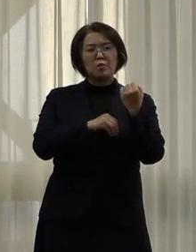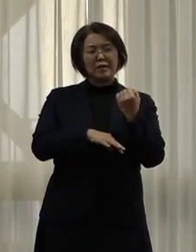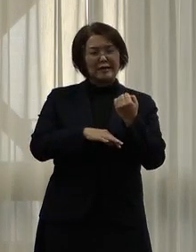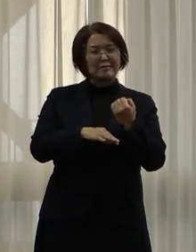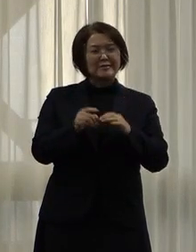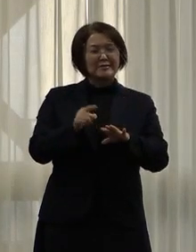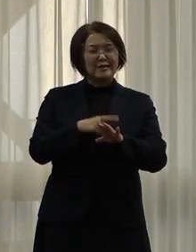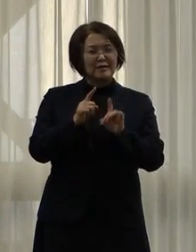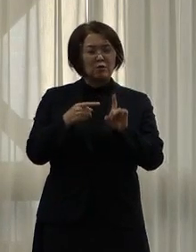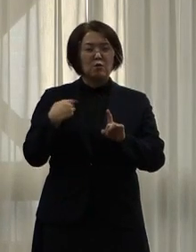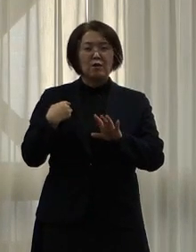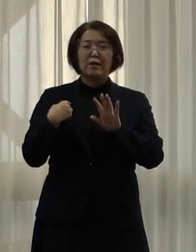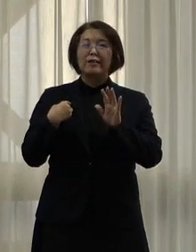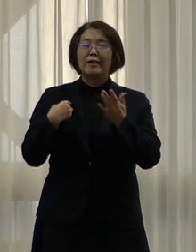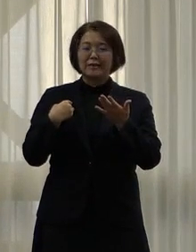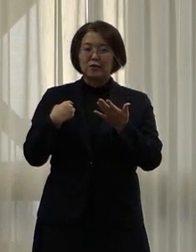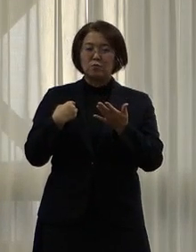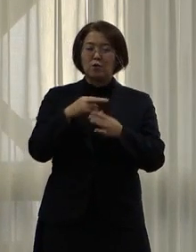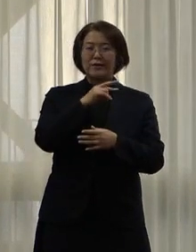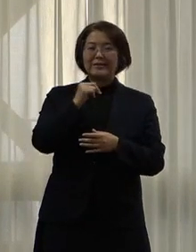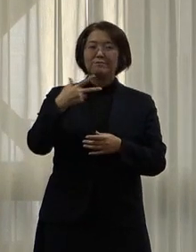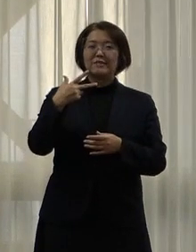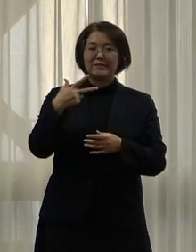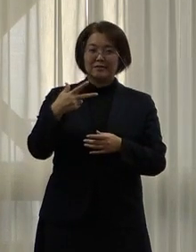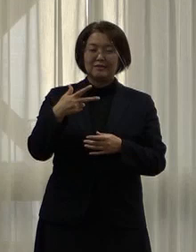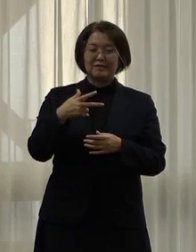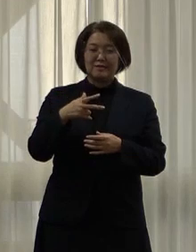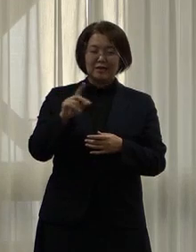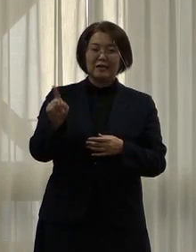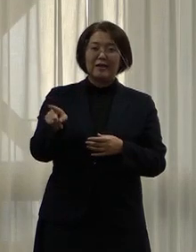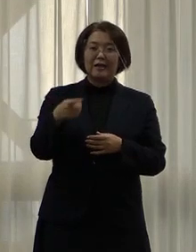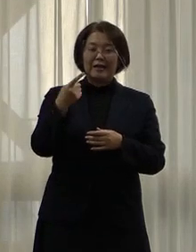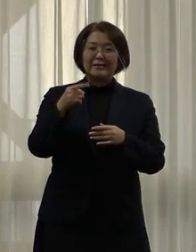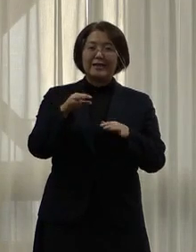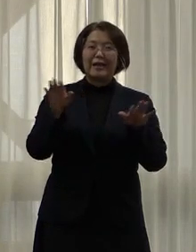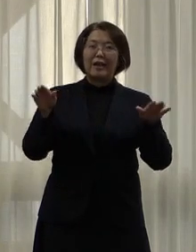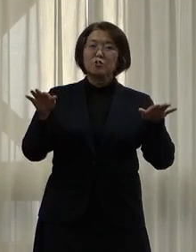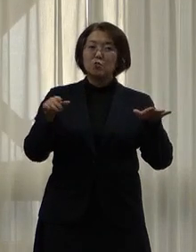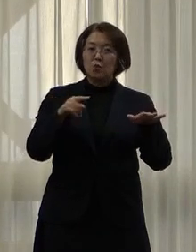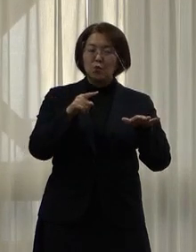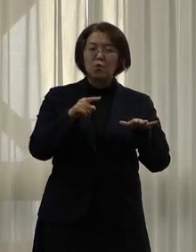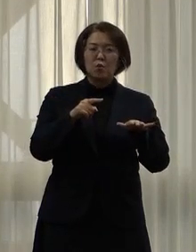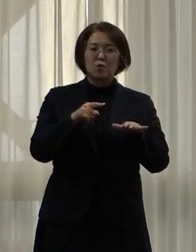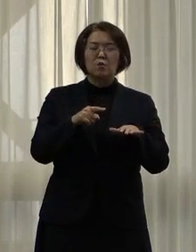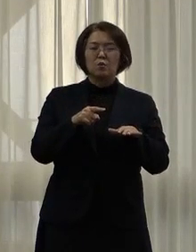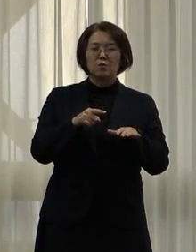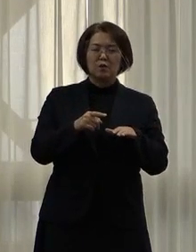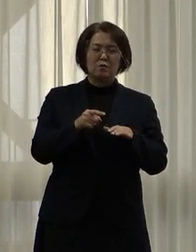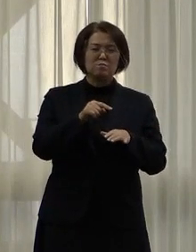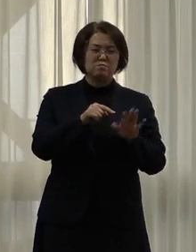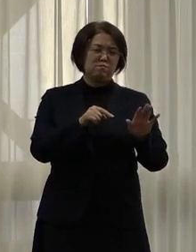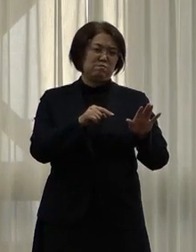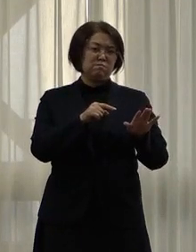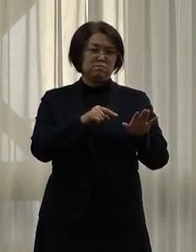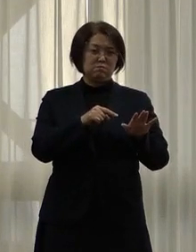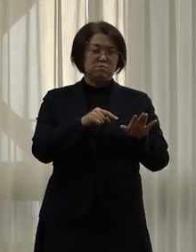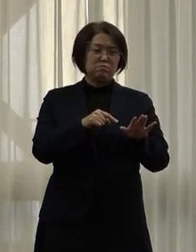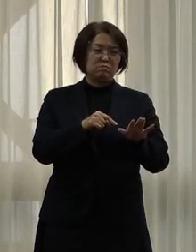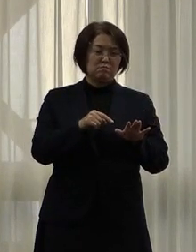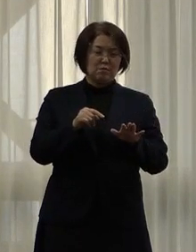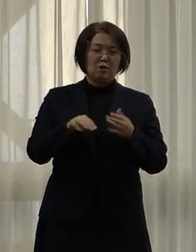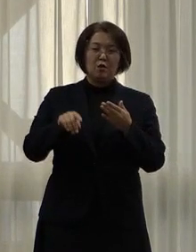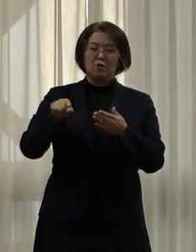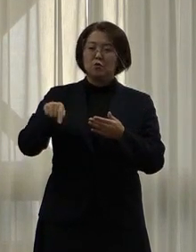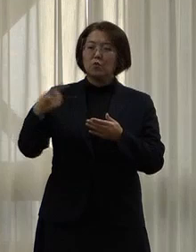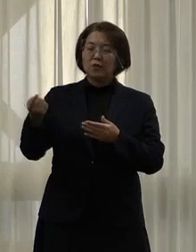にちで野鳥のインフルエンザ A 型が確認されまして、人間でも、野鳥のインフルエンザかなり、発生していま